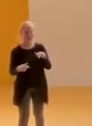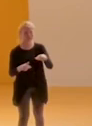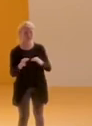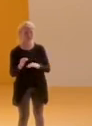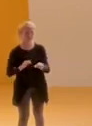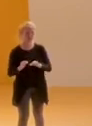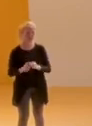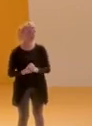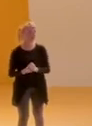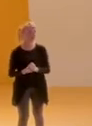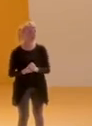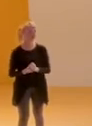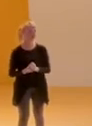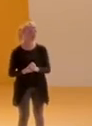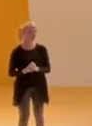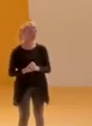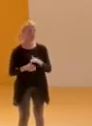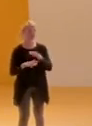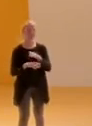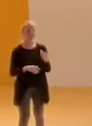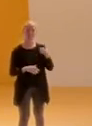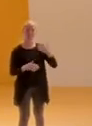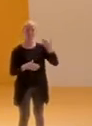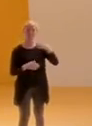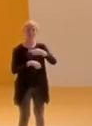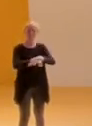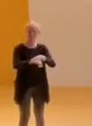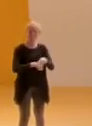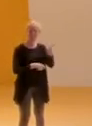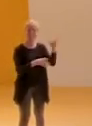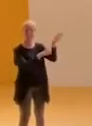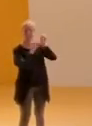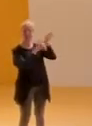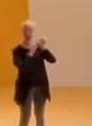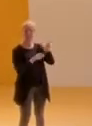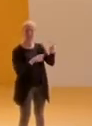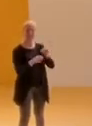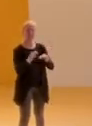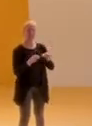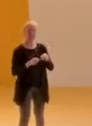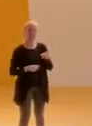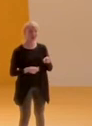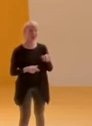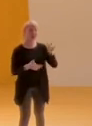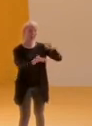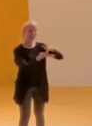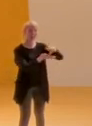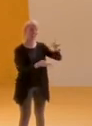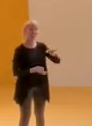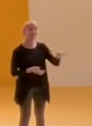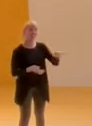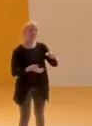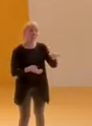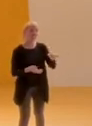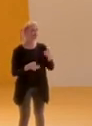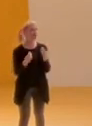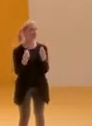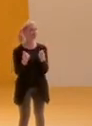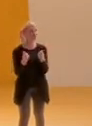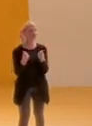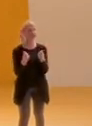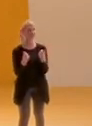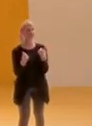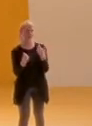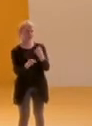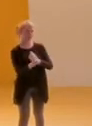Zresztą sam będąc jego studentem tą historię wtedy usłyszałem na tej wyspie pieniędzmi między innymi